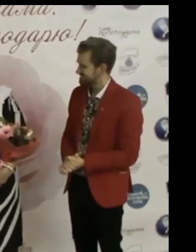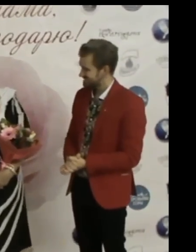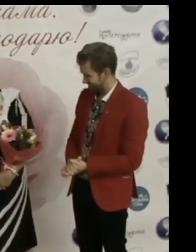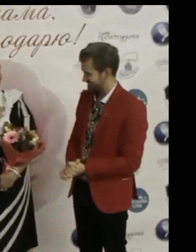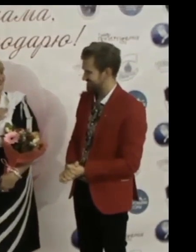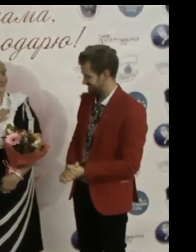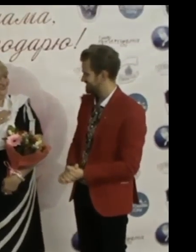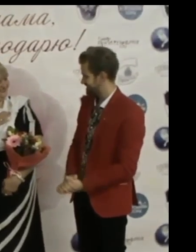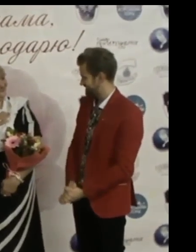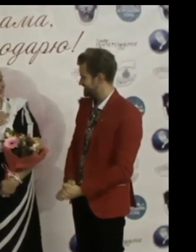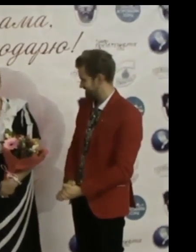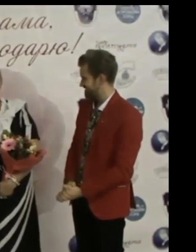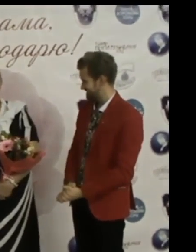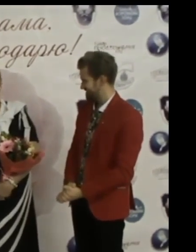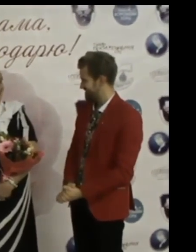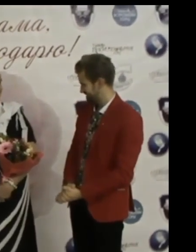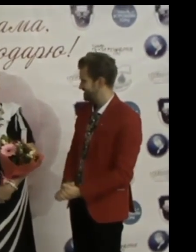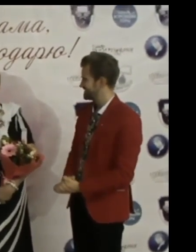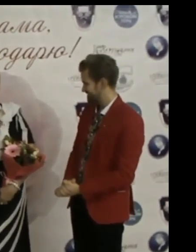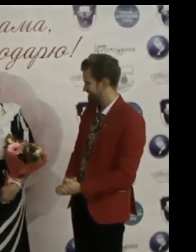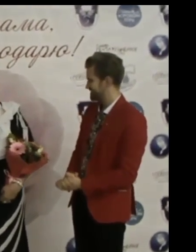Маша, наверх. Наверх, сейчас забирай, давай.